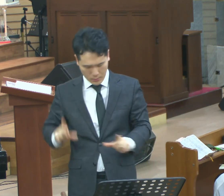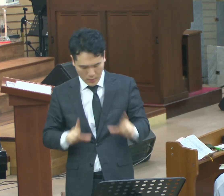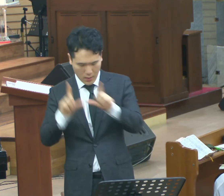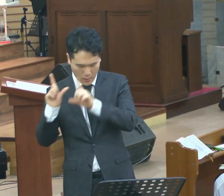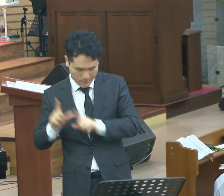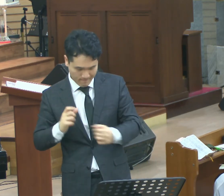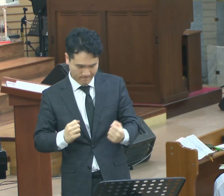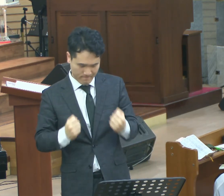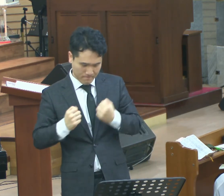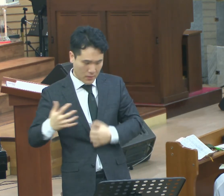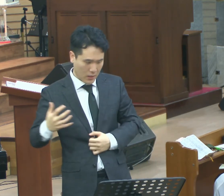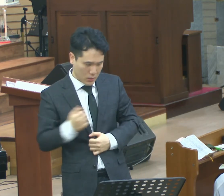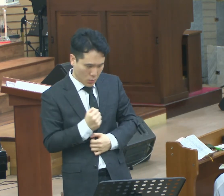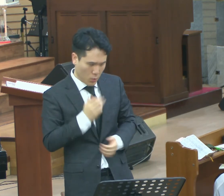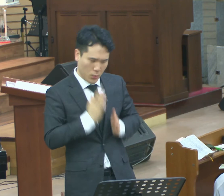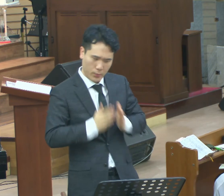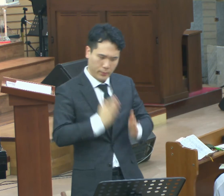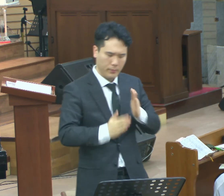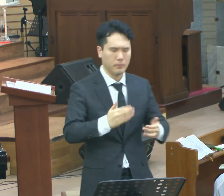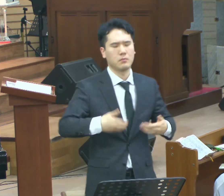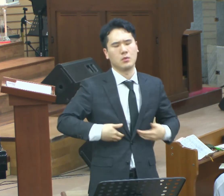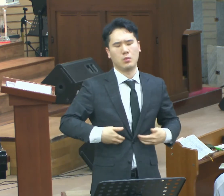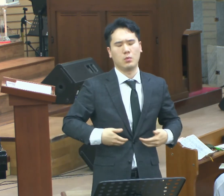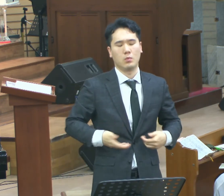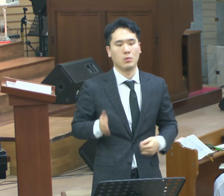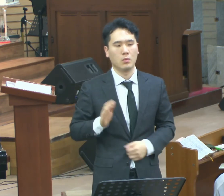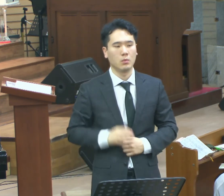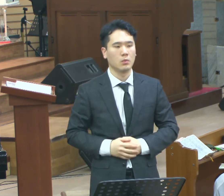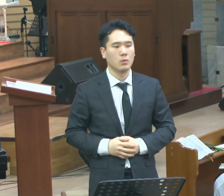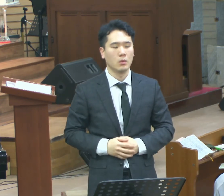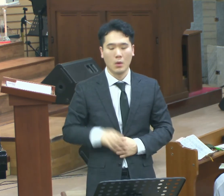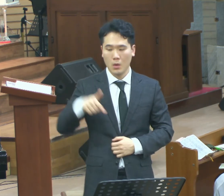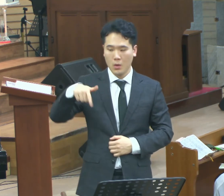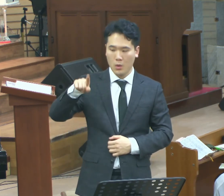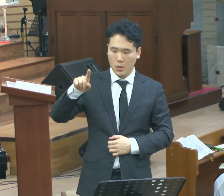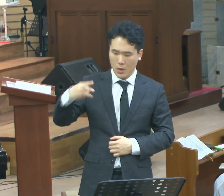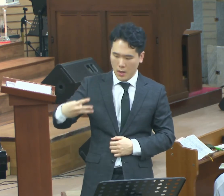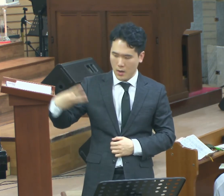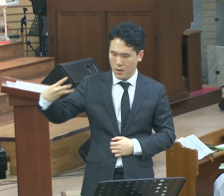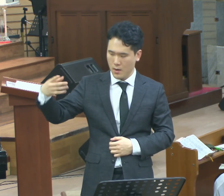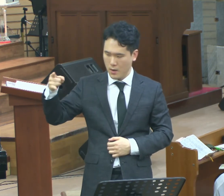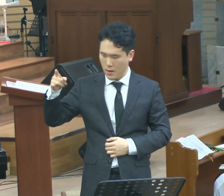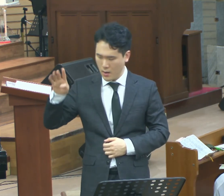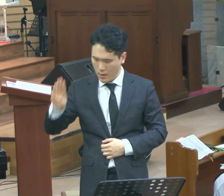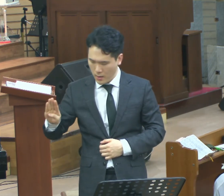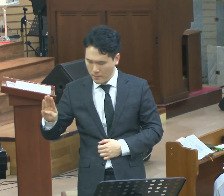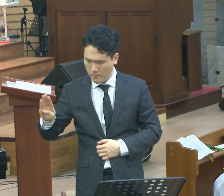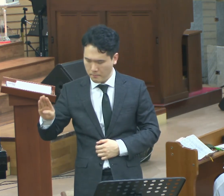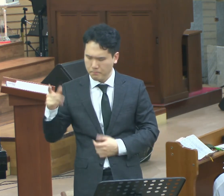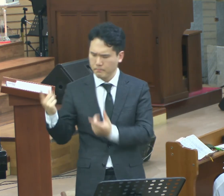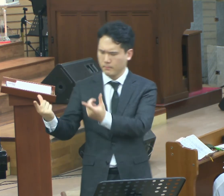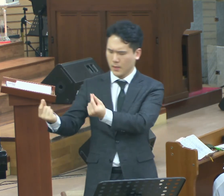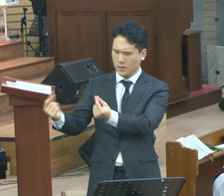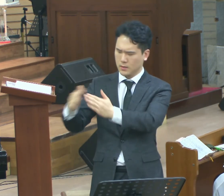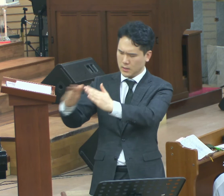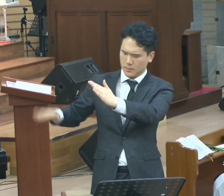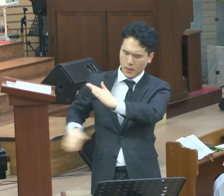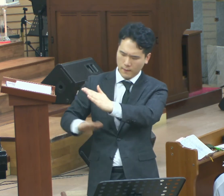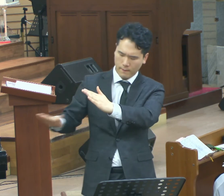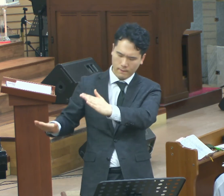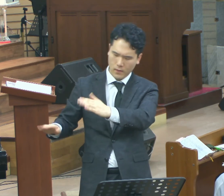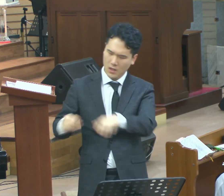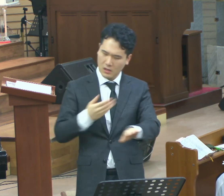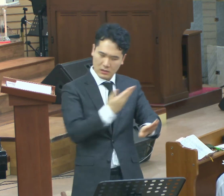힘을 가지고 달려가야 되는데 갈렙 같은 가문이 12지파 눈을 씻고 찾아봐도 이런 집이 없는 거예요. 이런 집은 정말